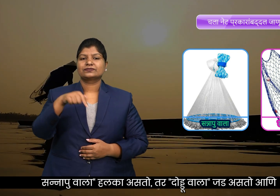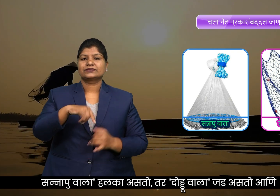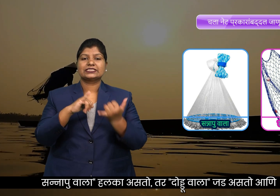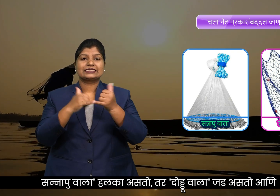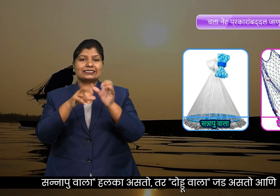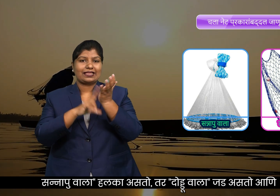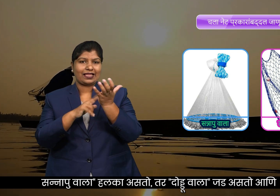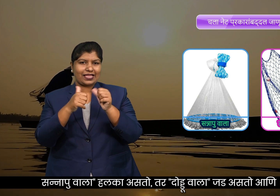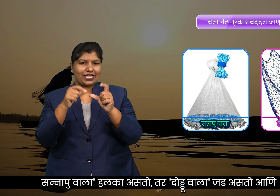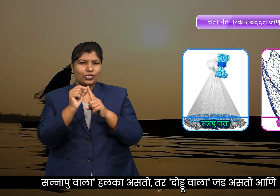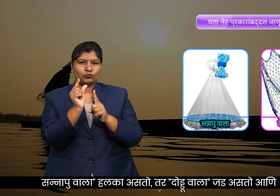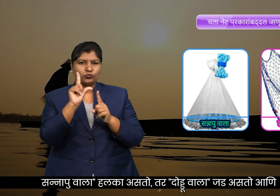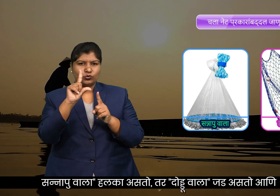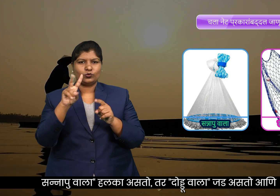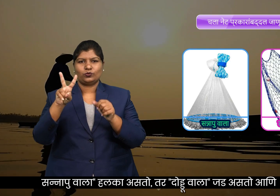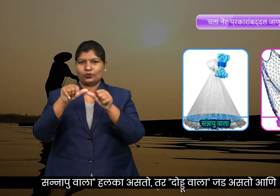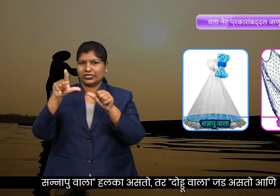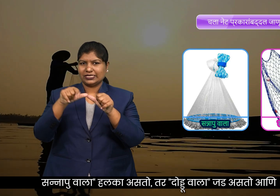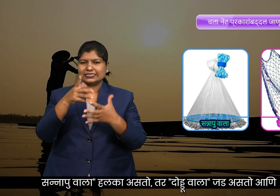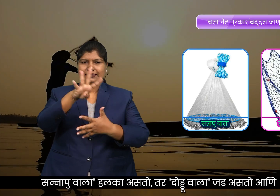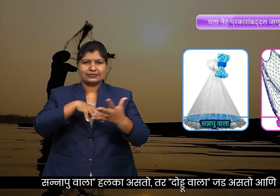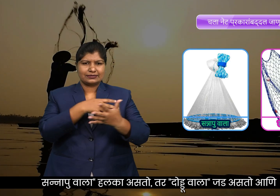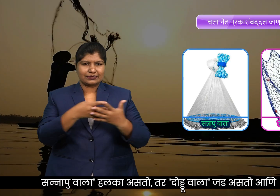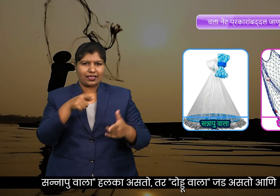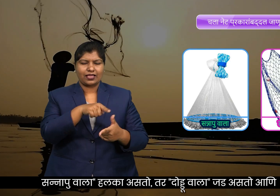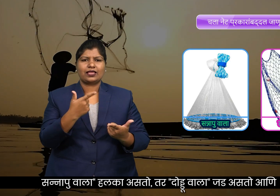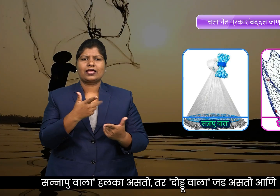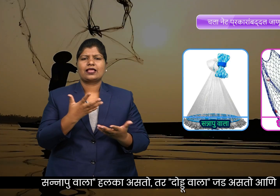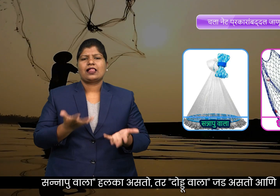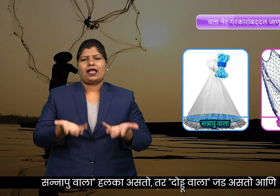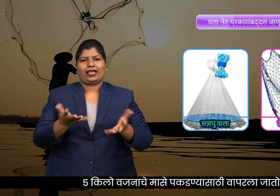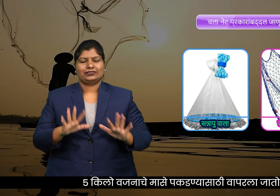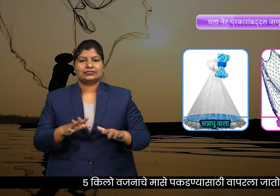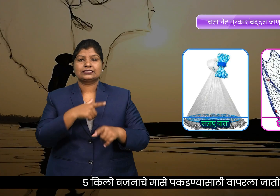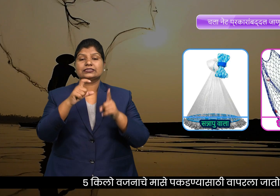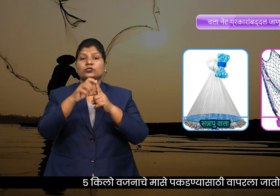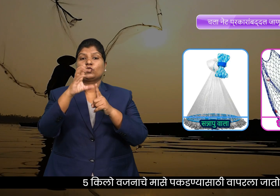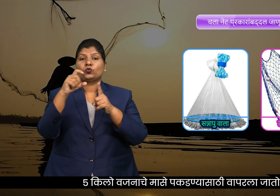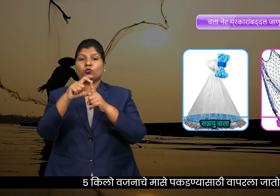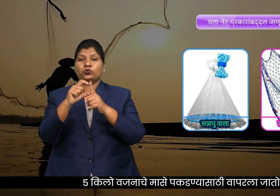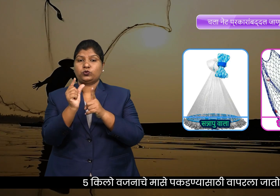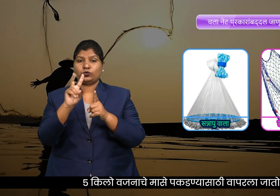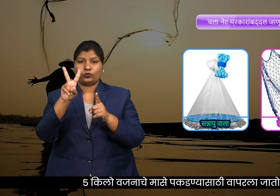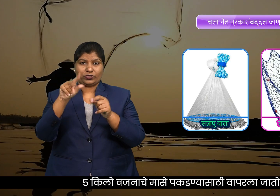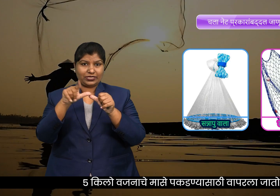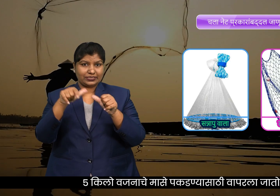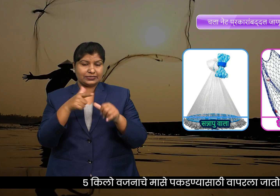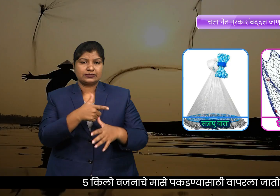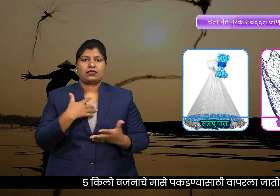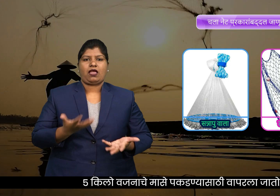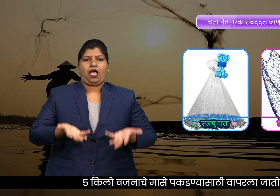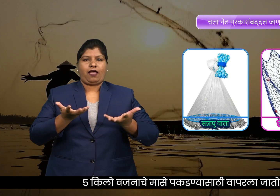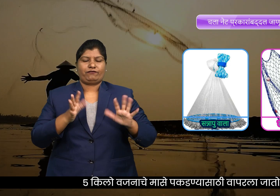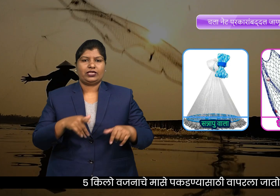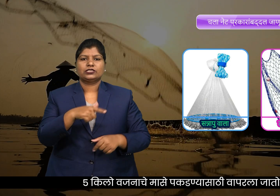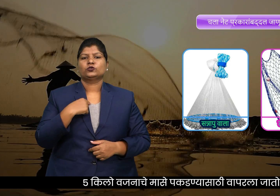सन्नापूवाला हलका असतो तर दोड्डूवाला जड आणि 100 ग्राम ते 5 किलो वजनाचे मासे पकडण्यासाठी